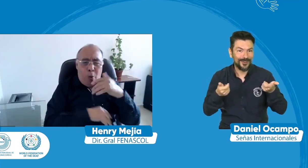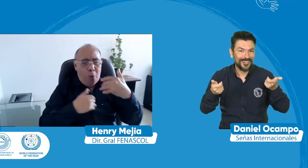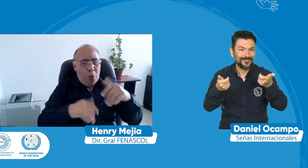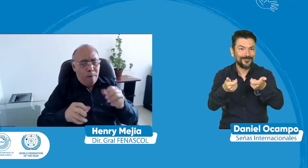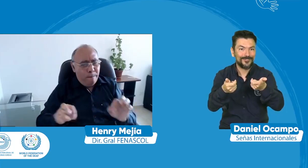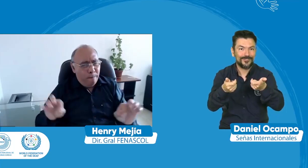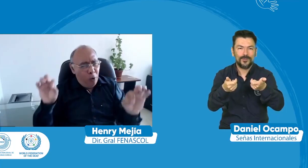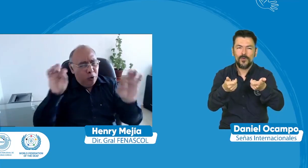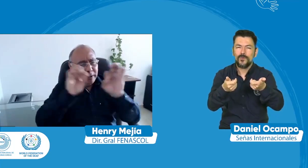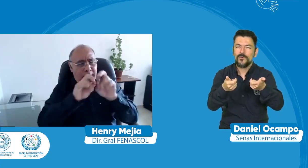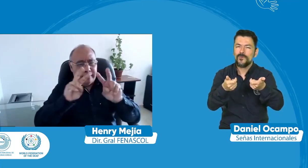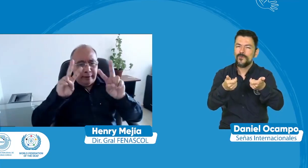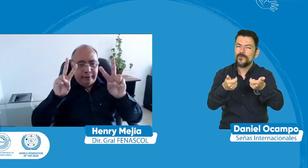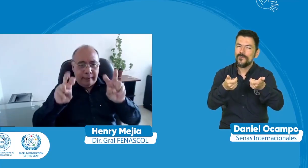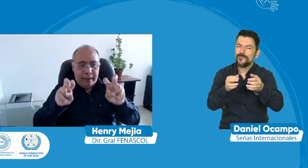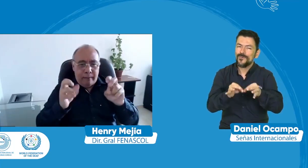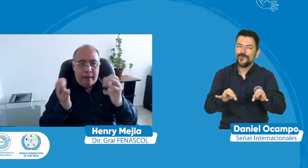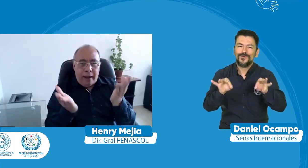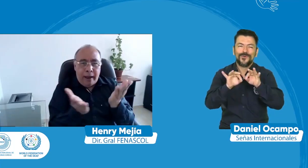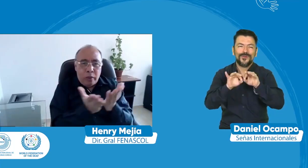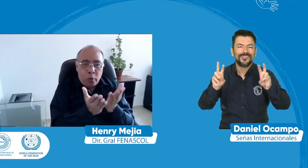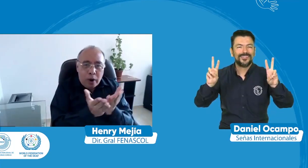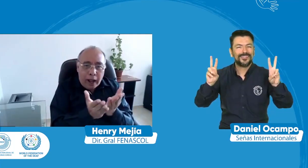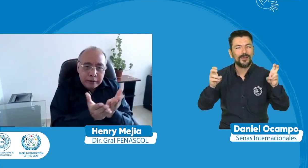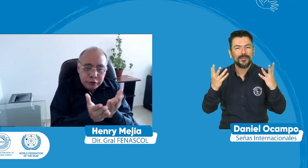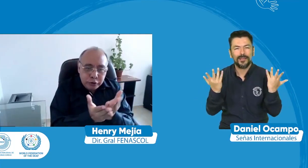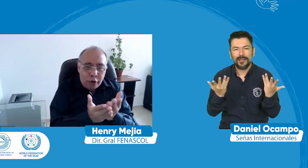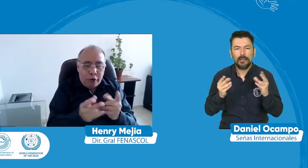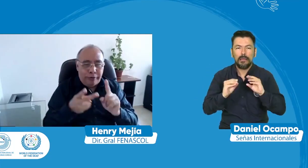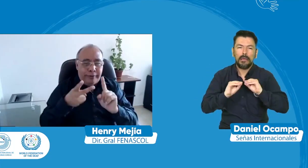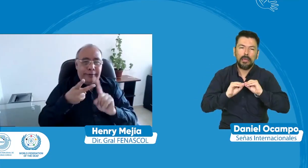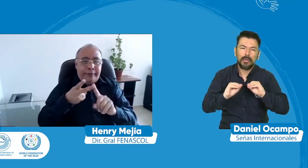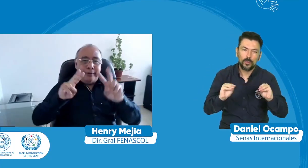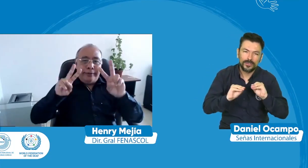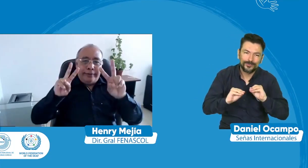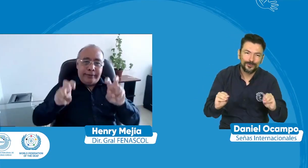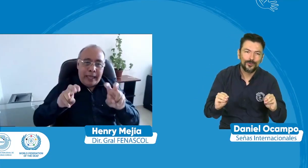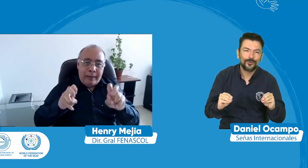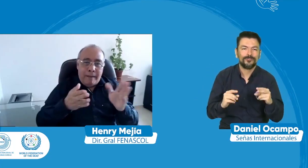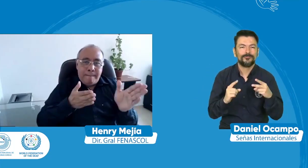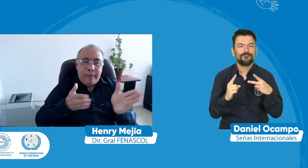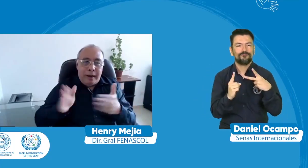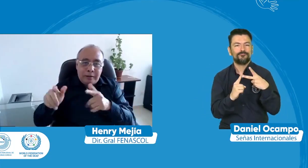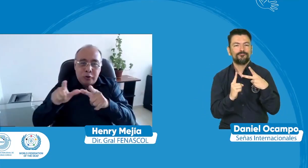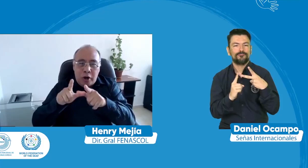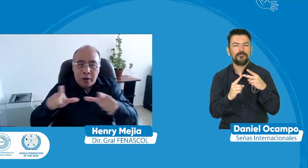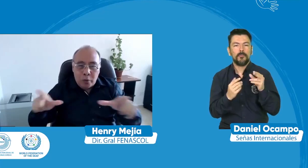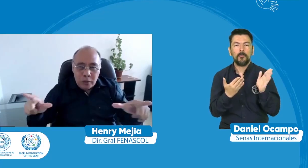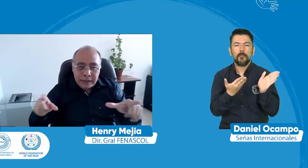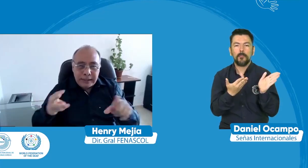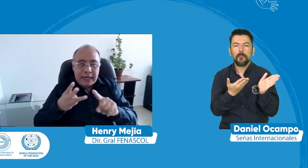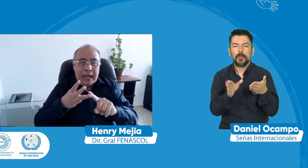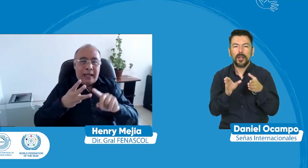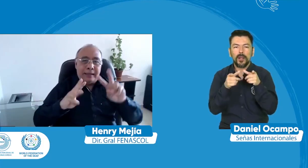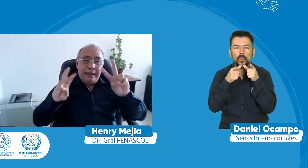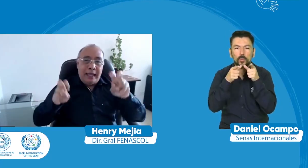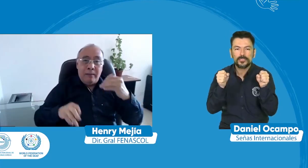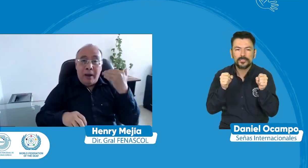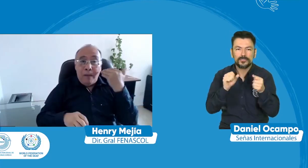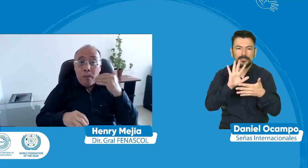va a ser de gran importancia vamos a hablar sobre educación vamos a hablar sobre planeación lingüística